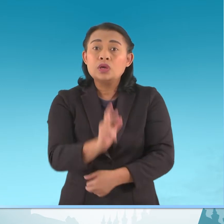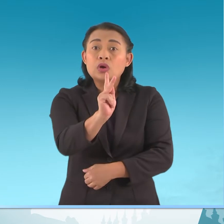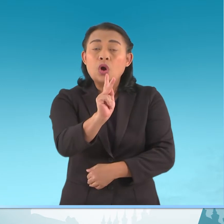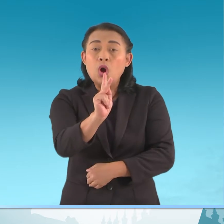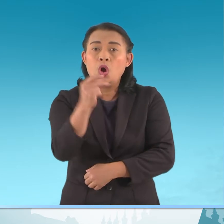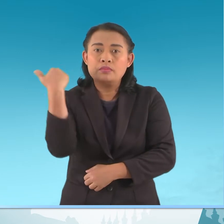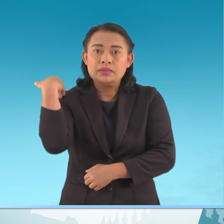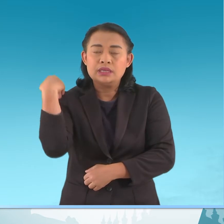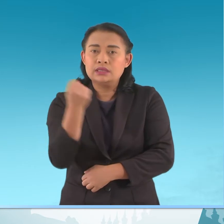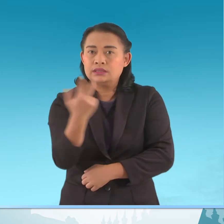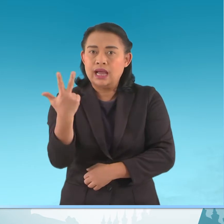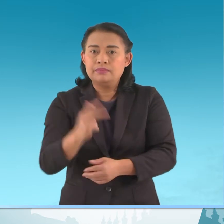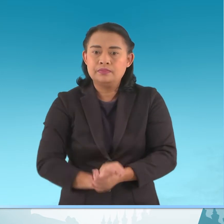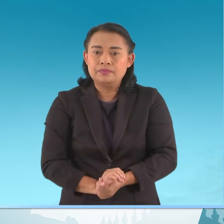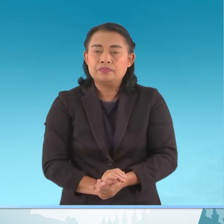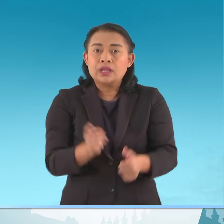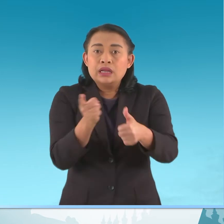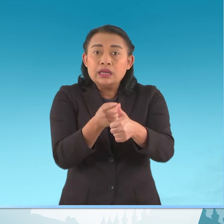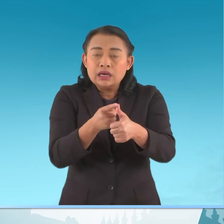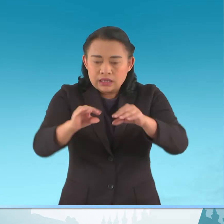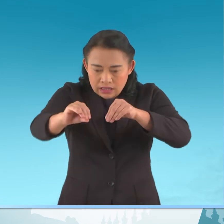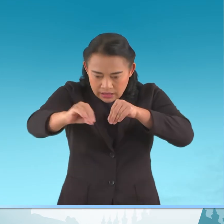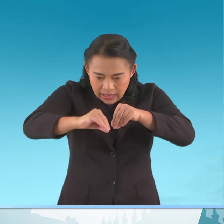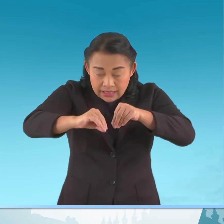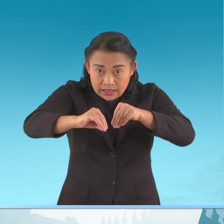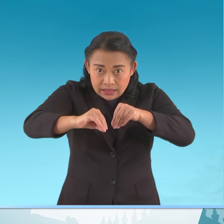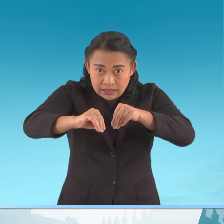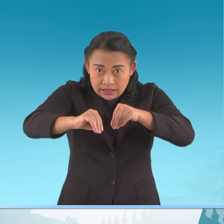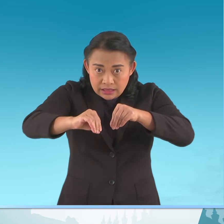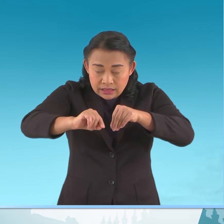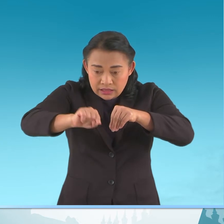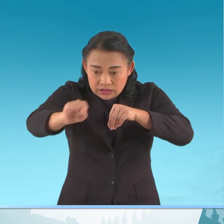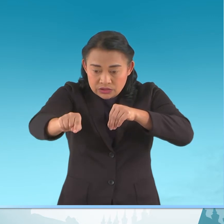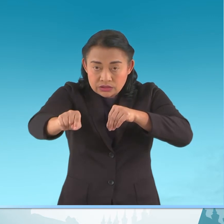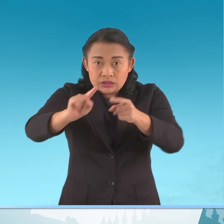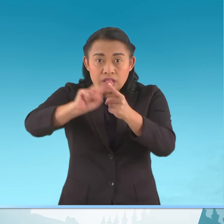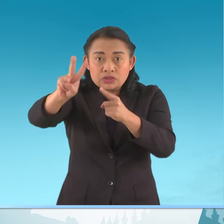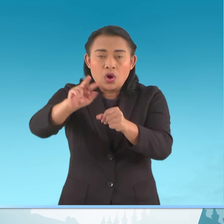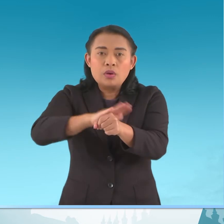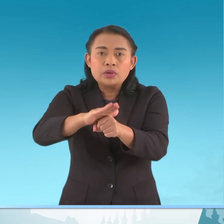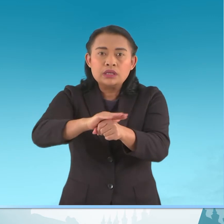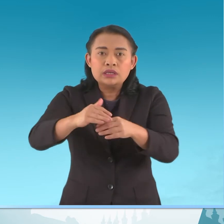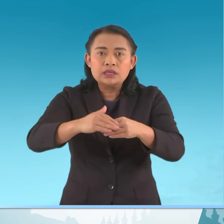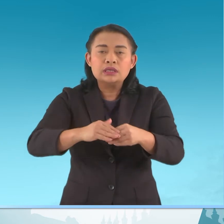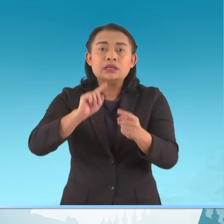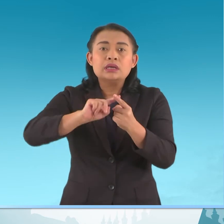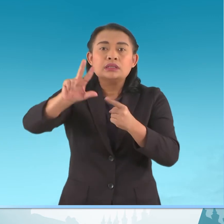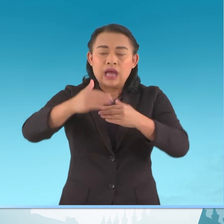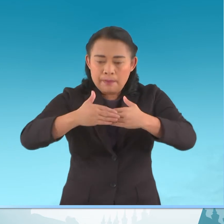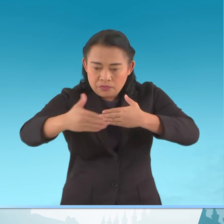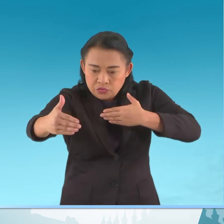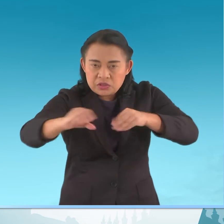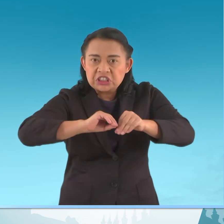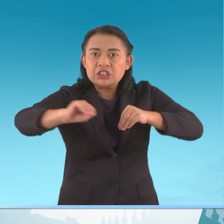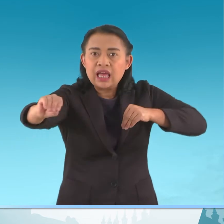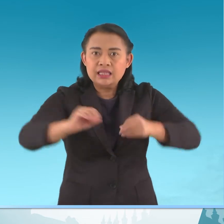จำเรื่อง 3กไก่ไว้ 3กไก่คือ 1ใกล้ 2กลาง 3ไก่ใกล้กลาง